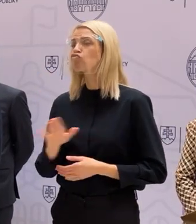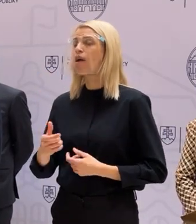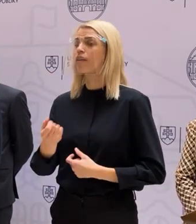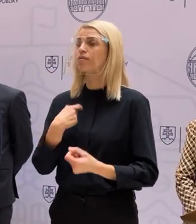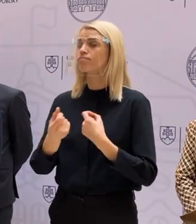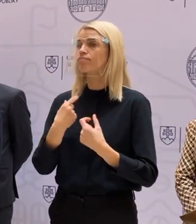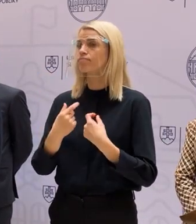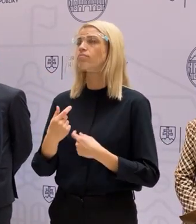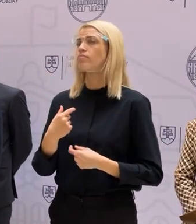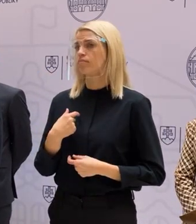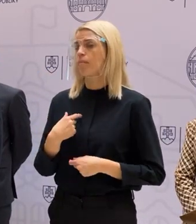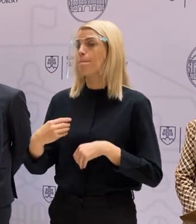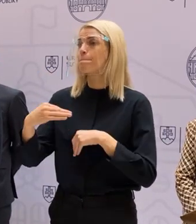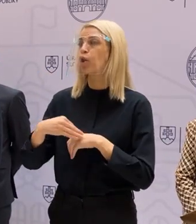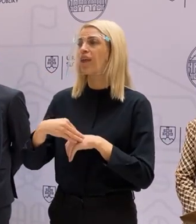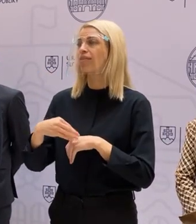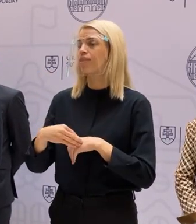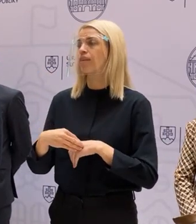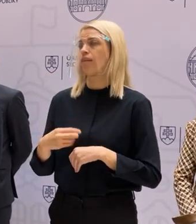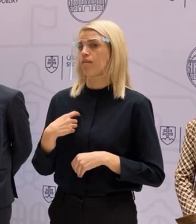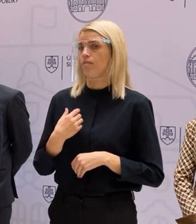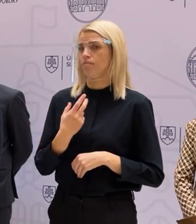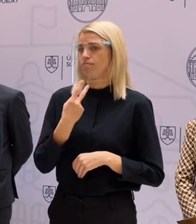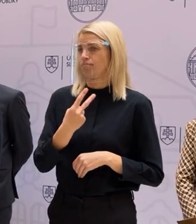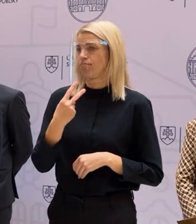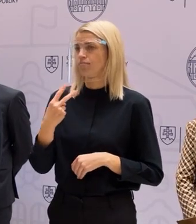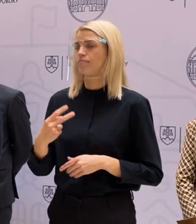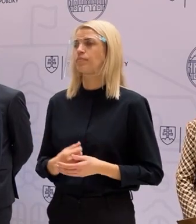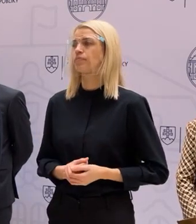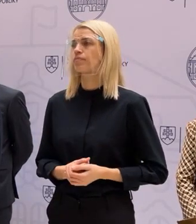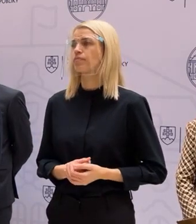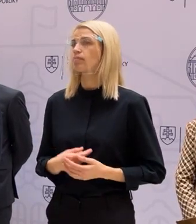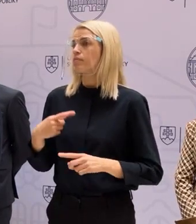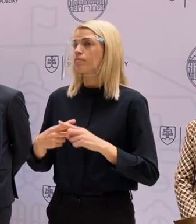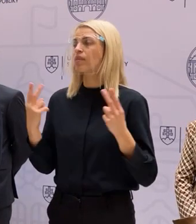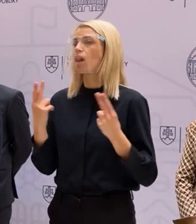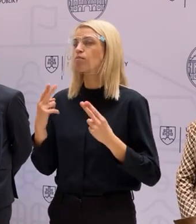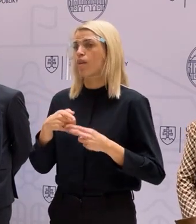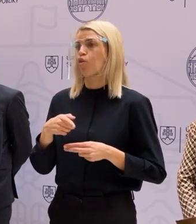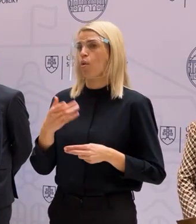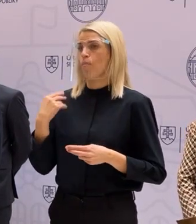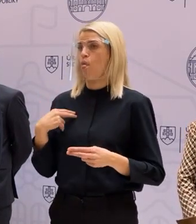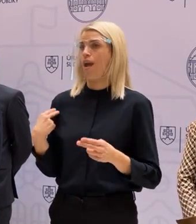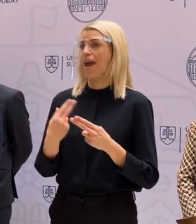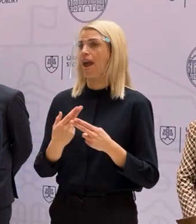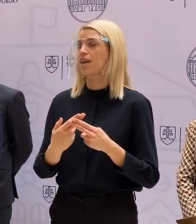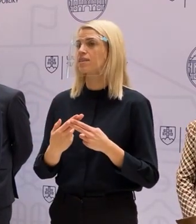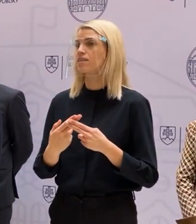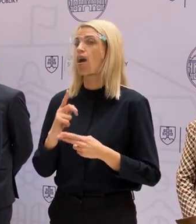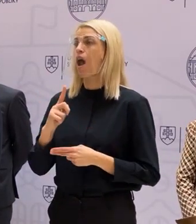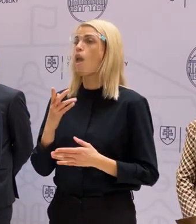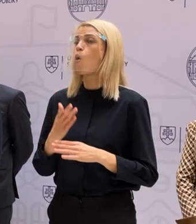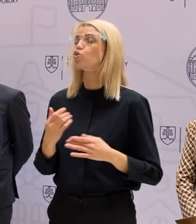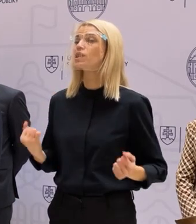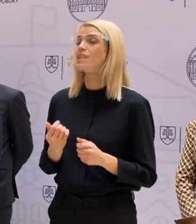tie podnety, ktoré prišli a samozrejme aj to bola na to reakcia, ale už